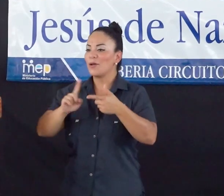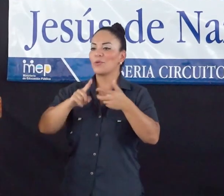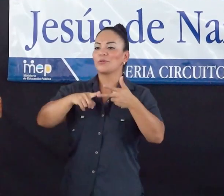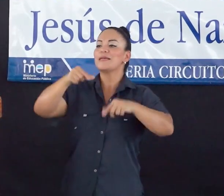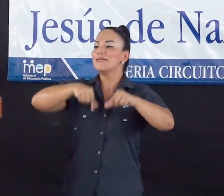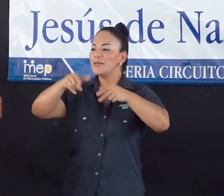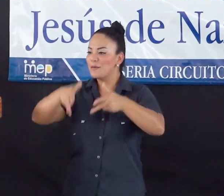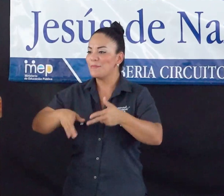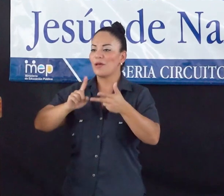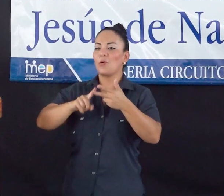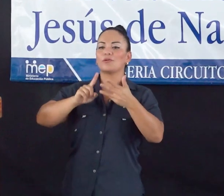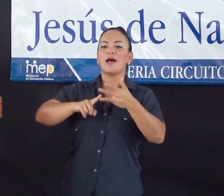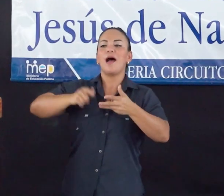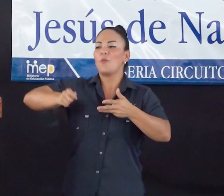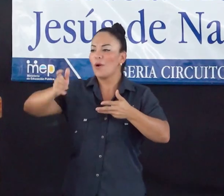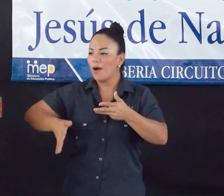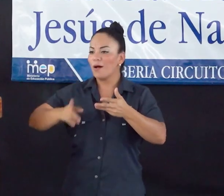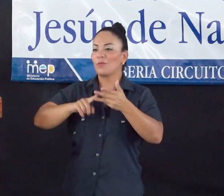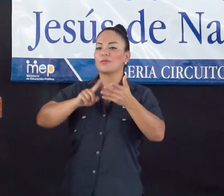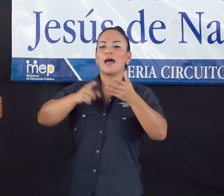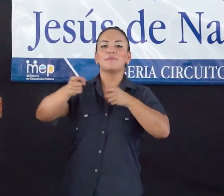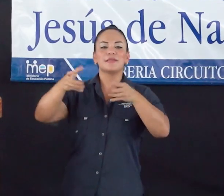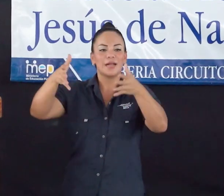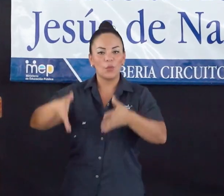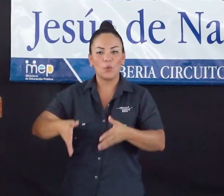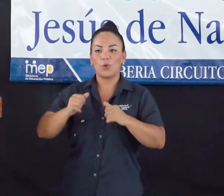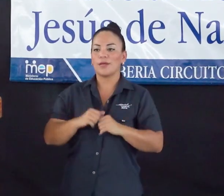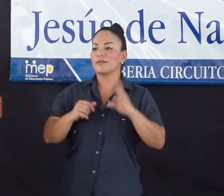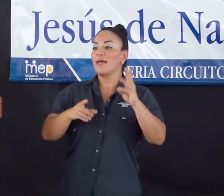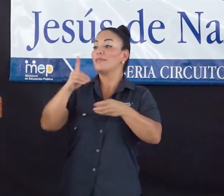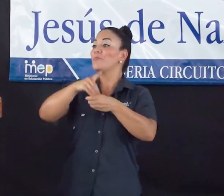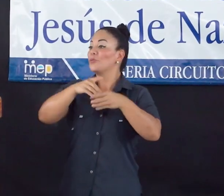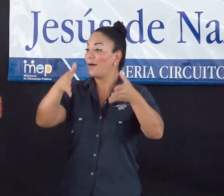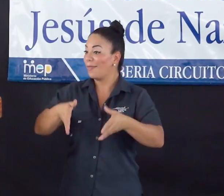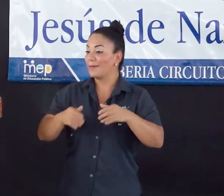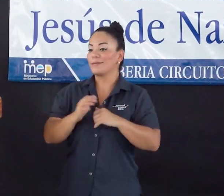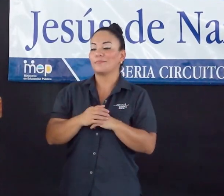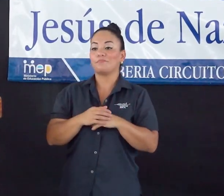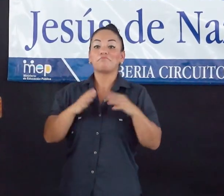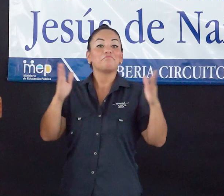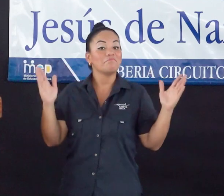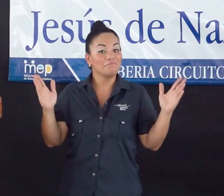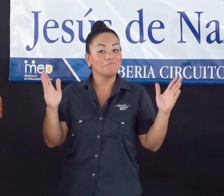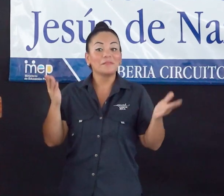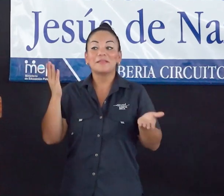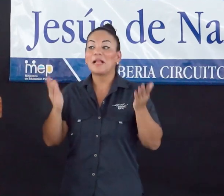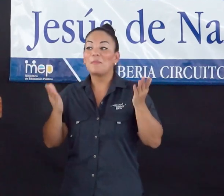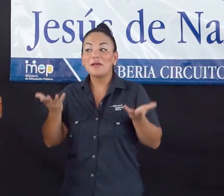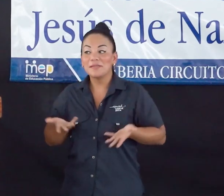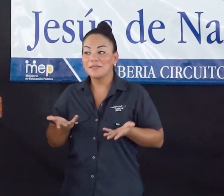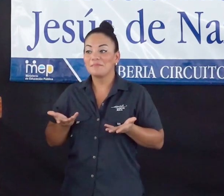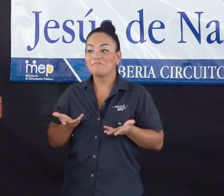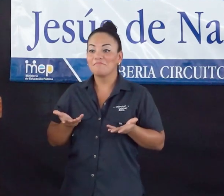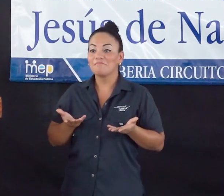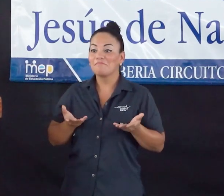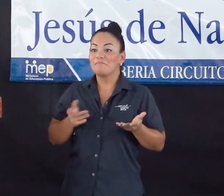químicos, las abogadas, administradoras, diputadas, y quién sabe,